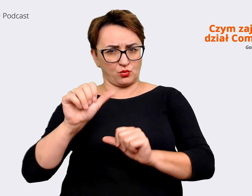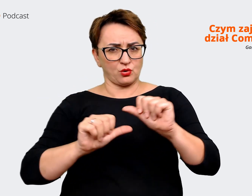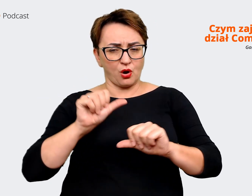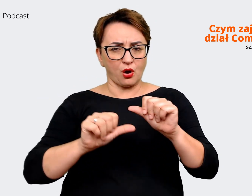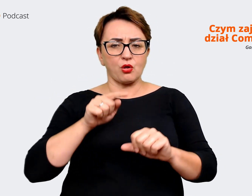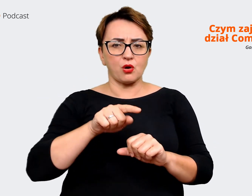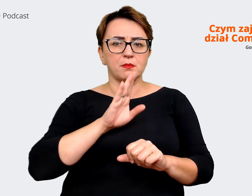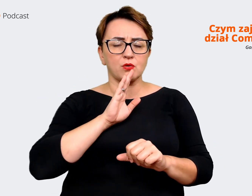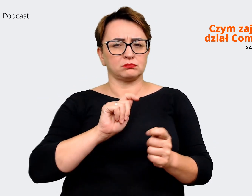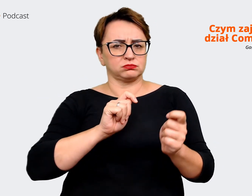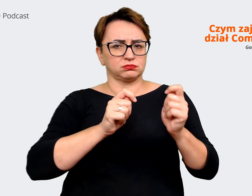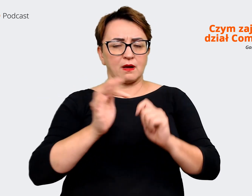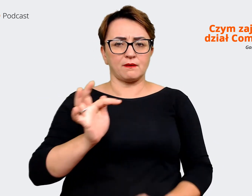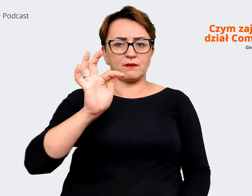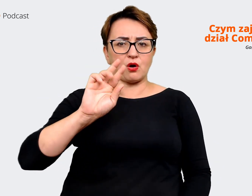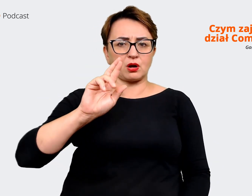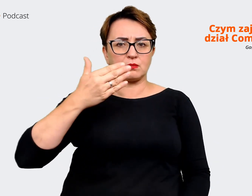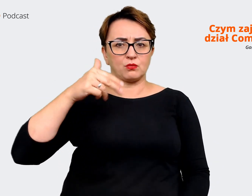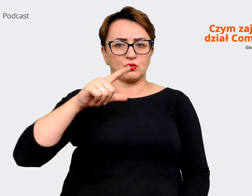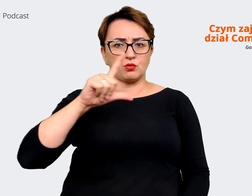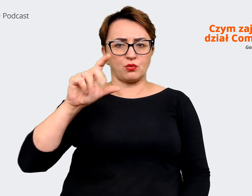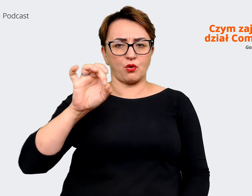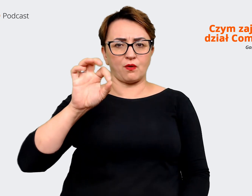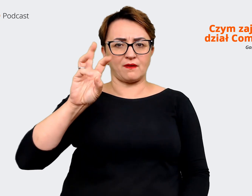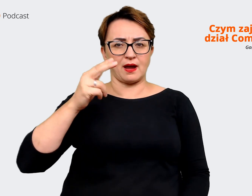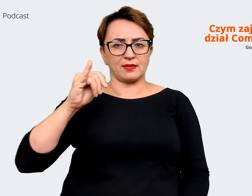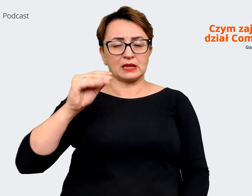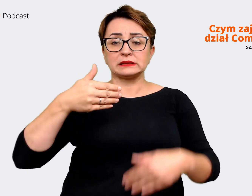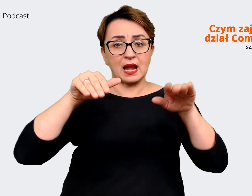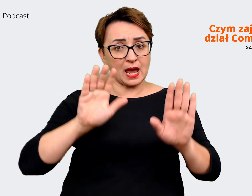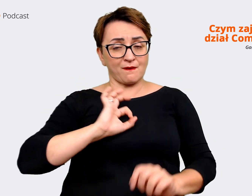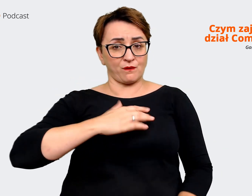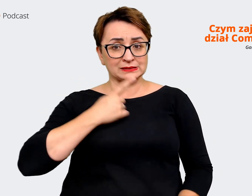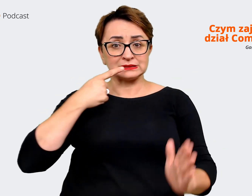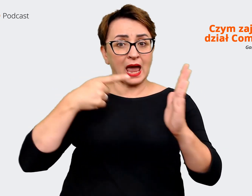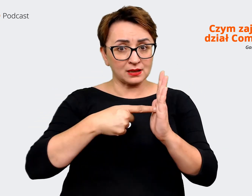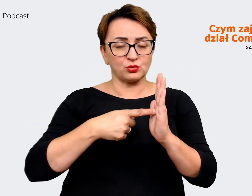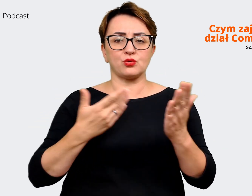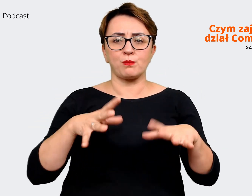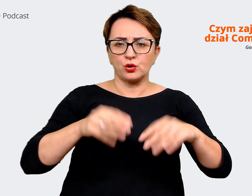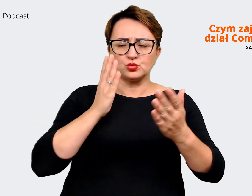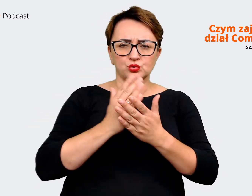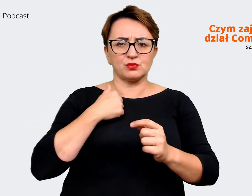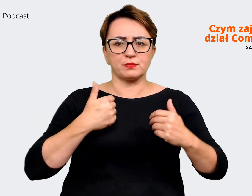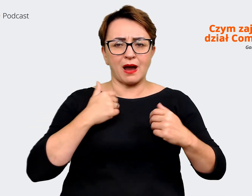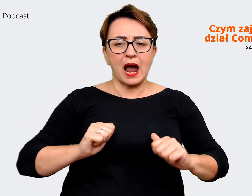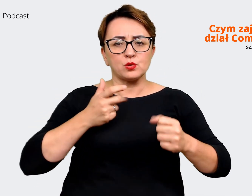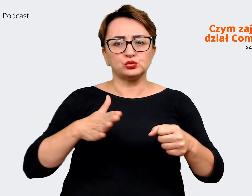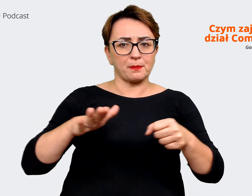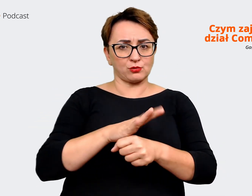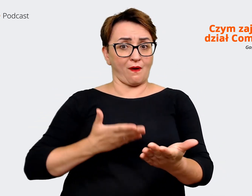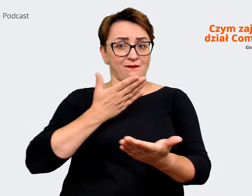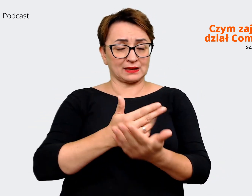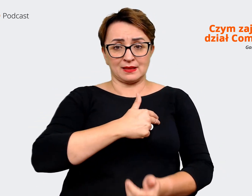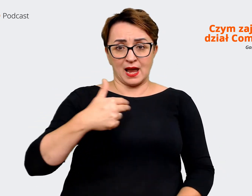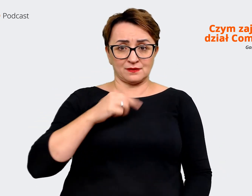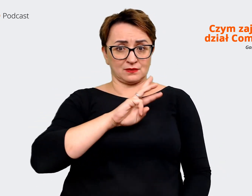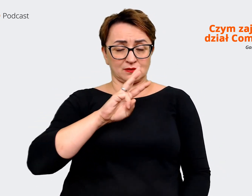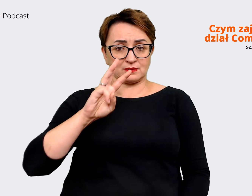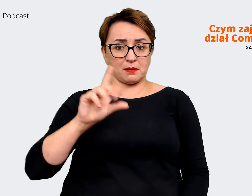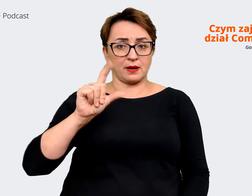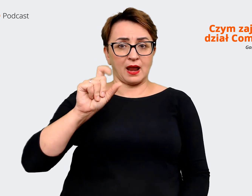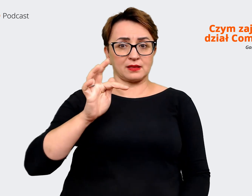okres 2015, 16, 17, kiedy spółka zdecydowała się na otworzenie własnego sklepu, to powiedzmy między 14